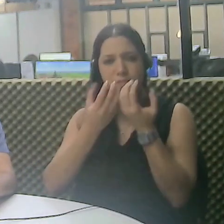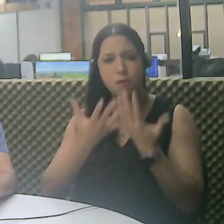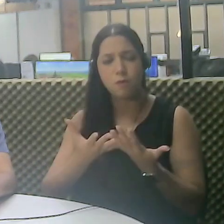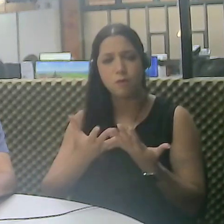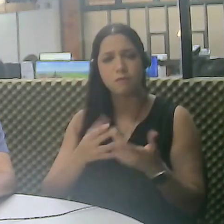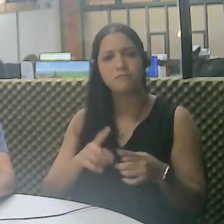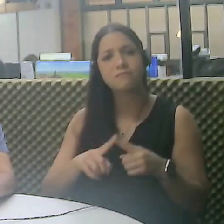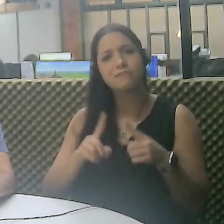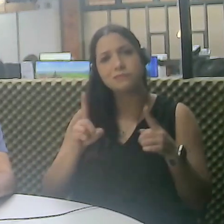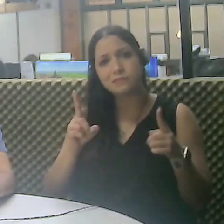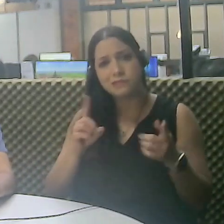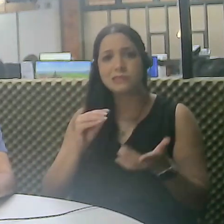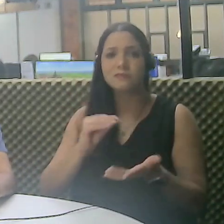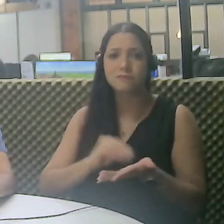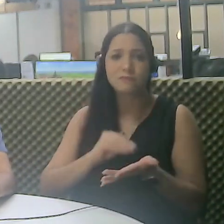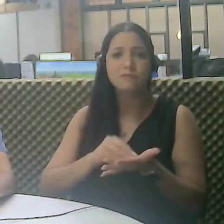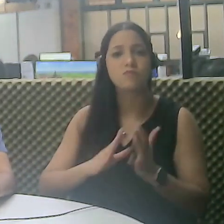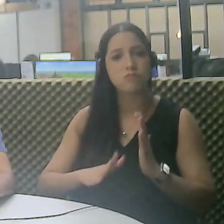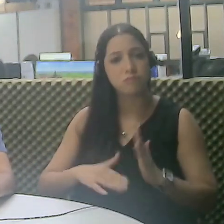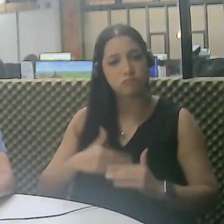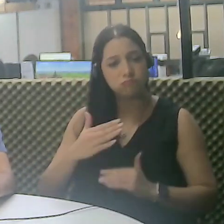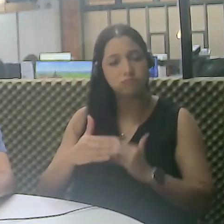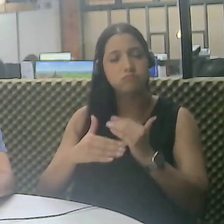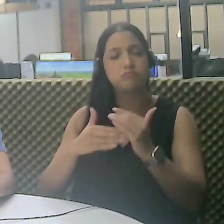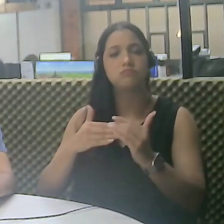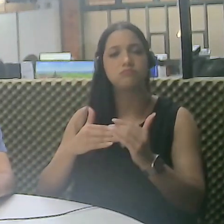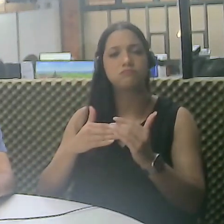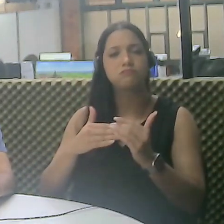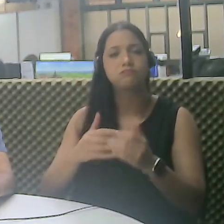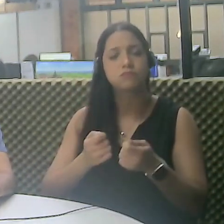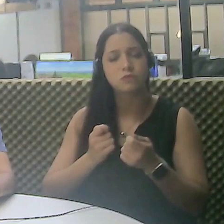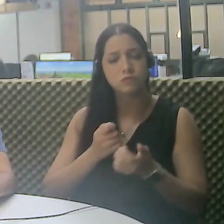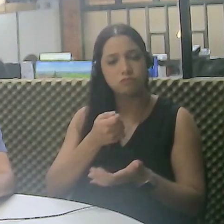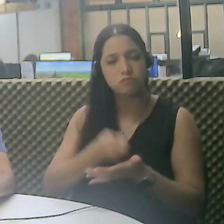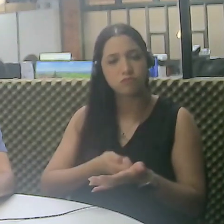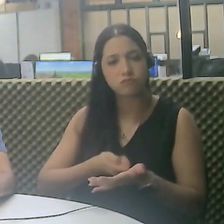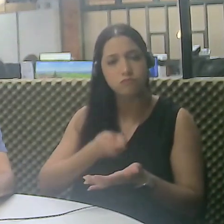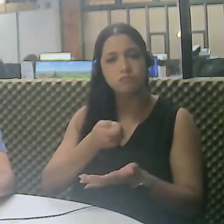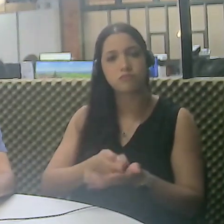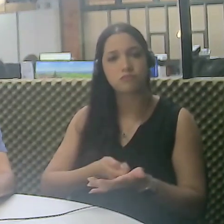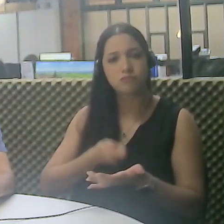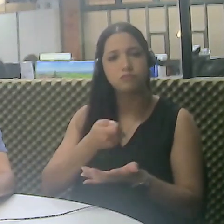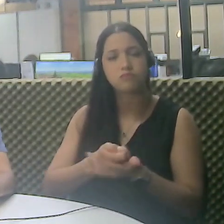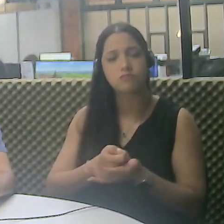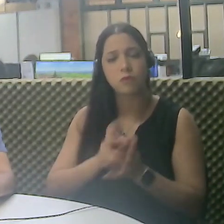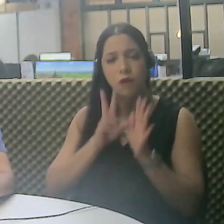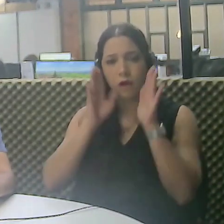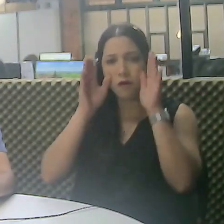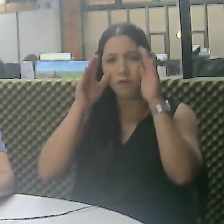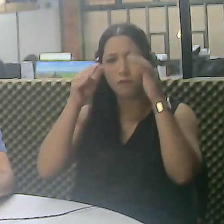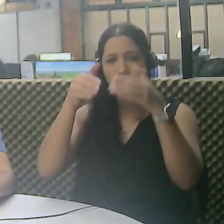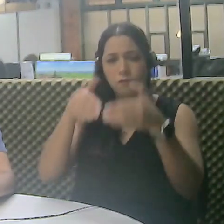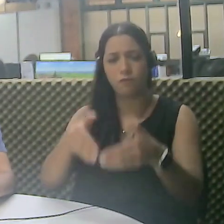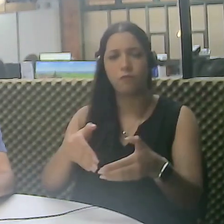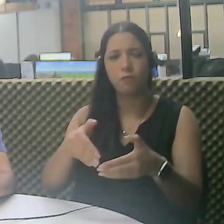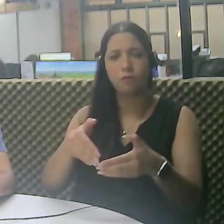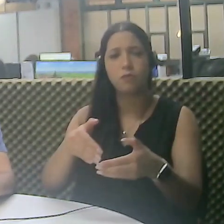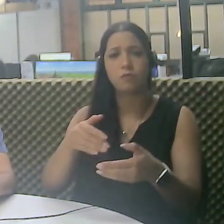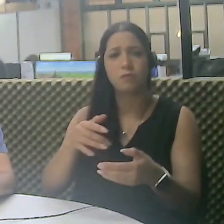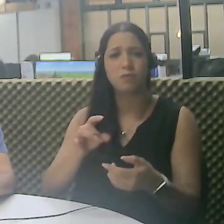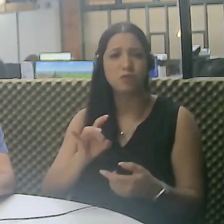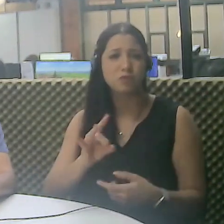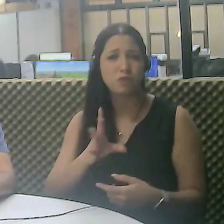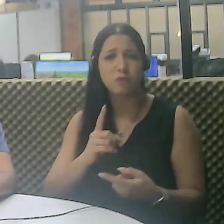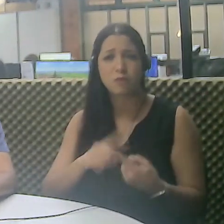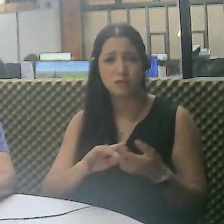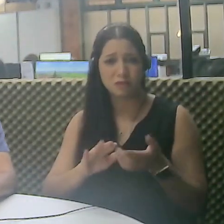mas que ainda podem ser melhorados, nós precisamos perseguir esse objetivo com afinco, com determinação, não